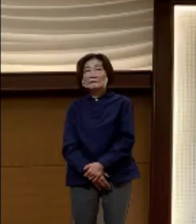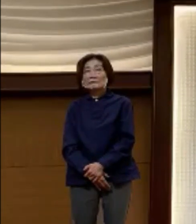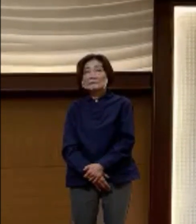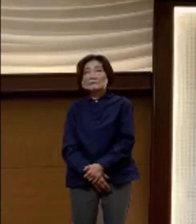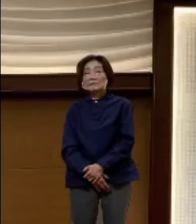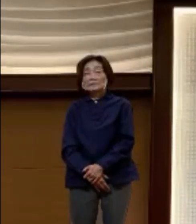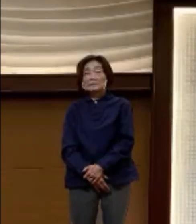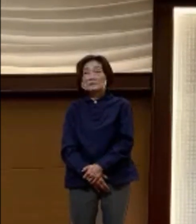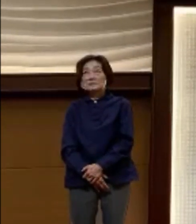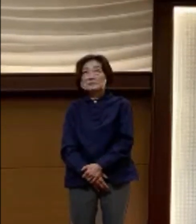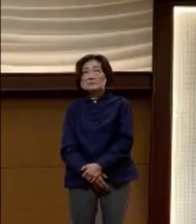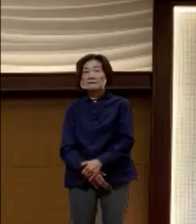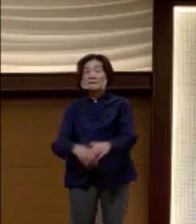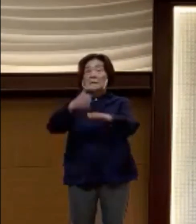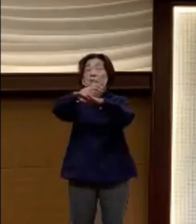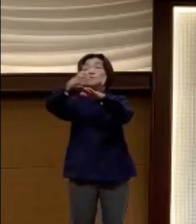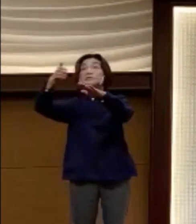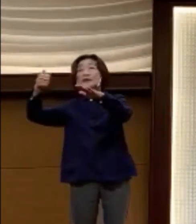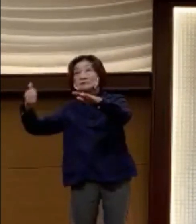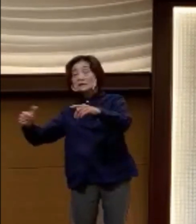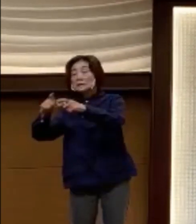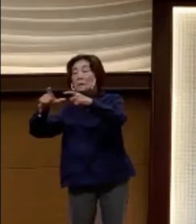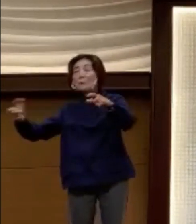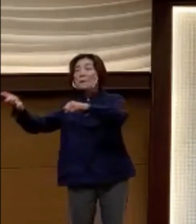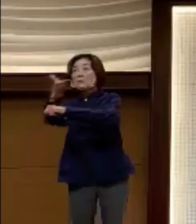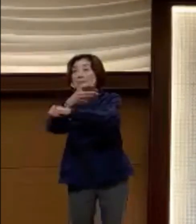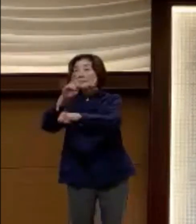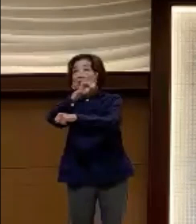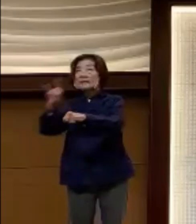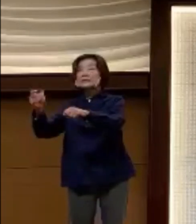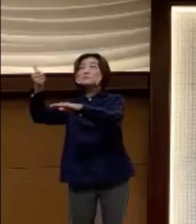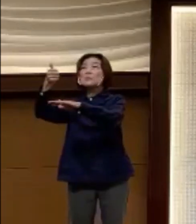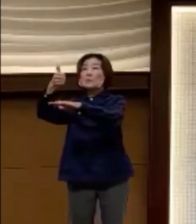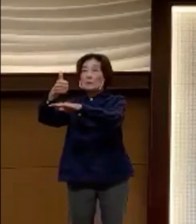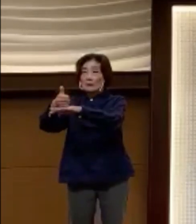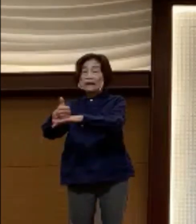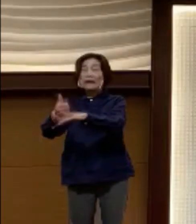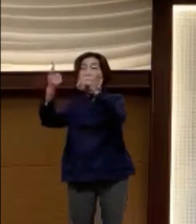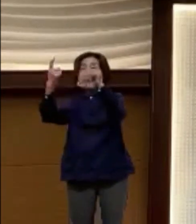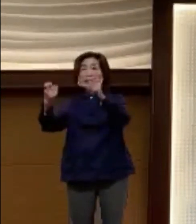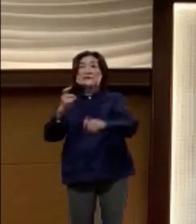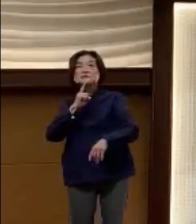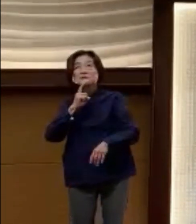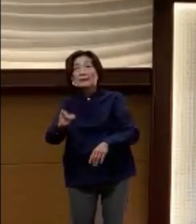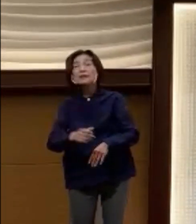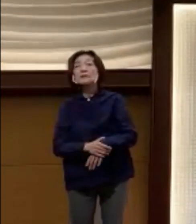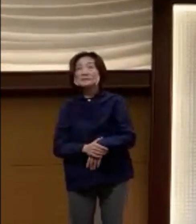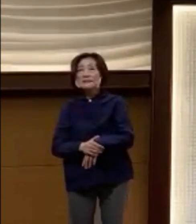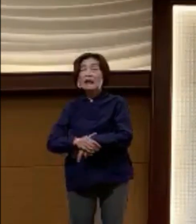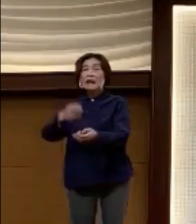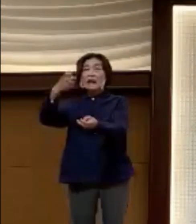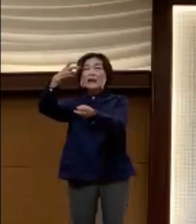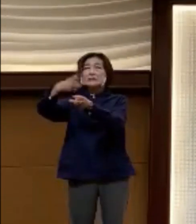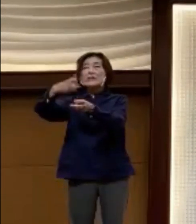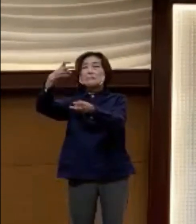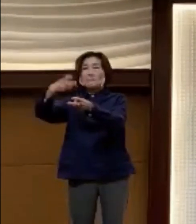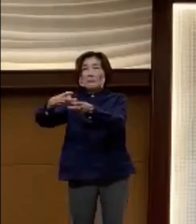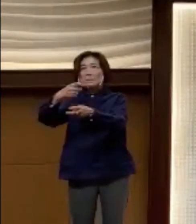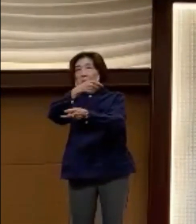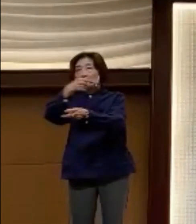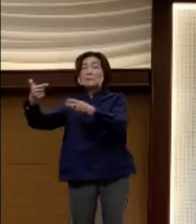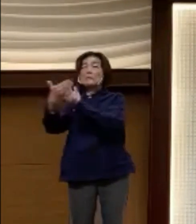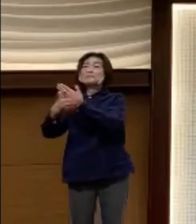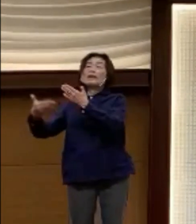ご勇退される大島議長が結びにこんな話をされました。憲法というのはすごく大事なん